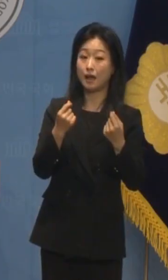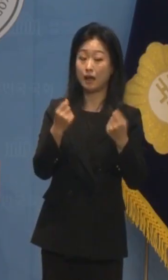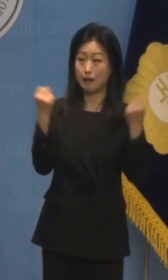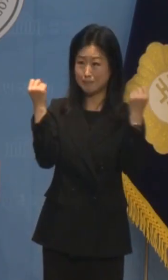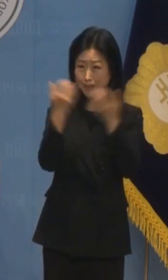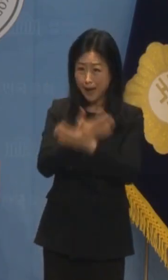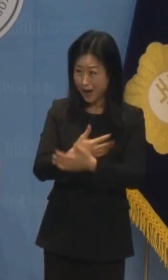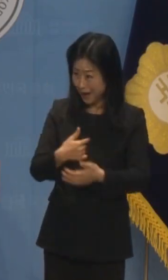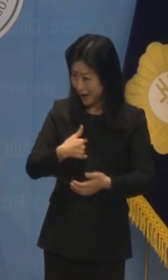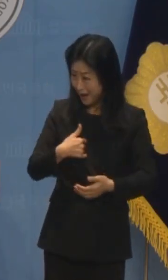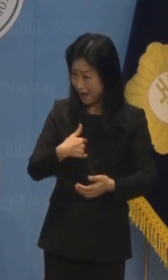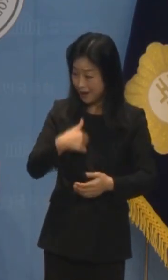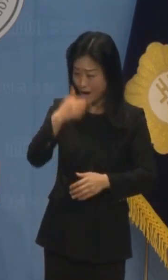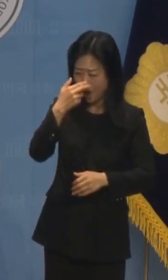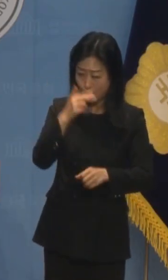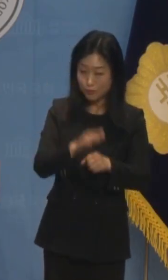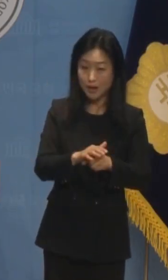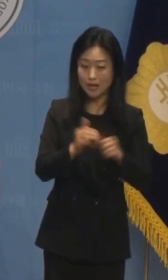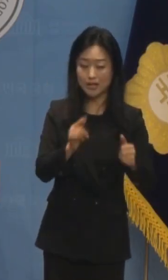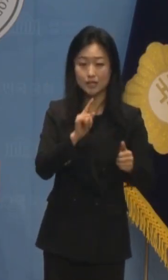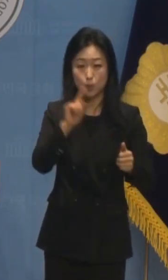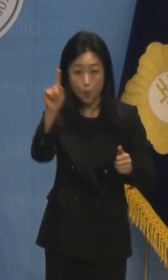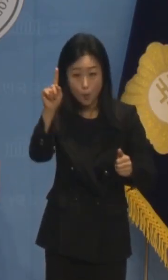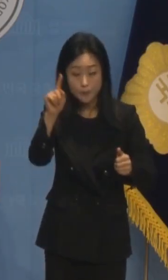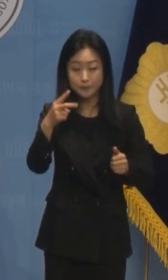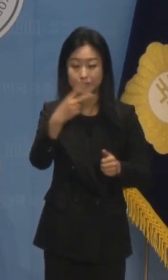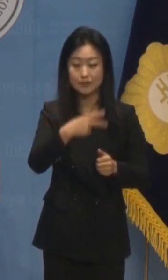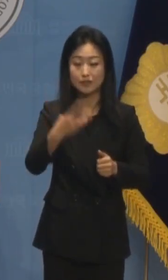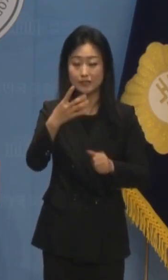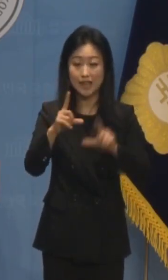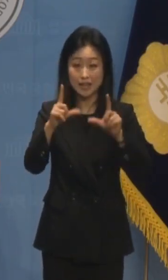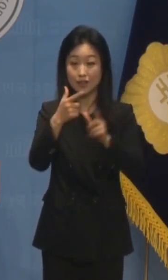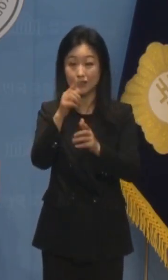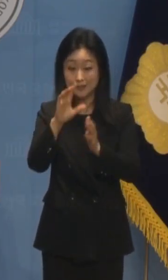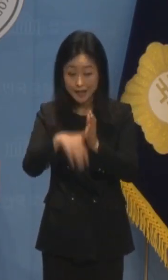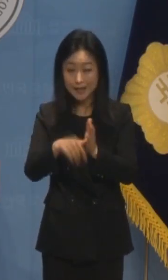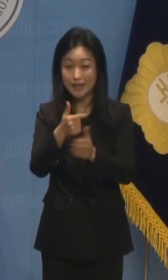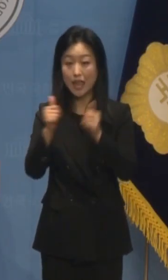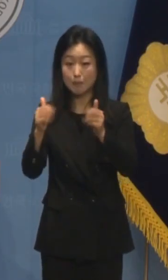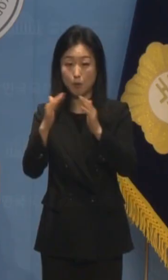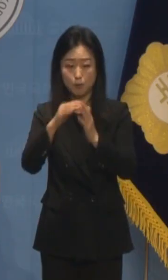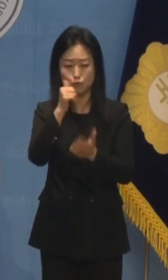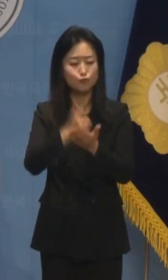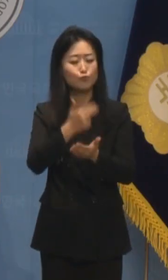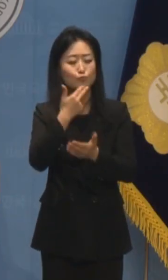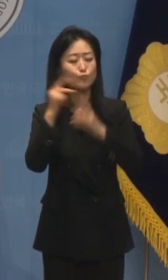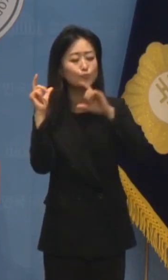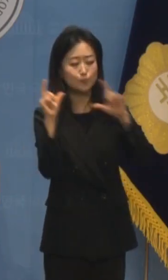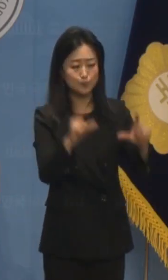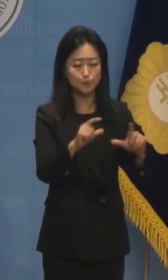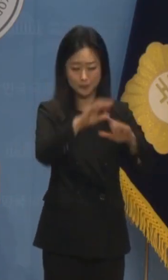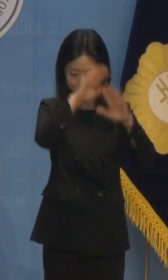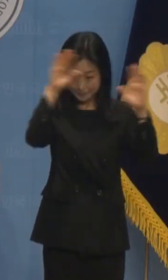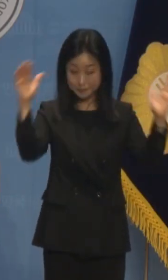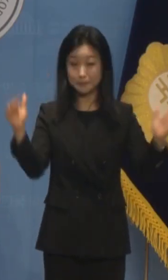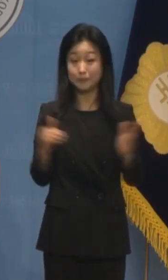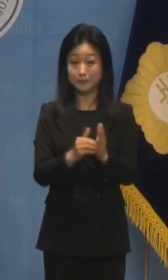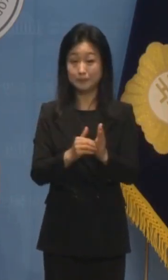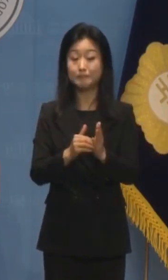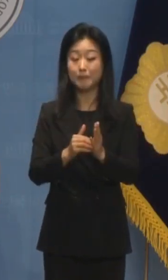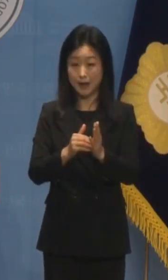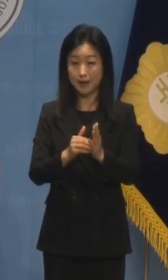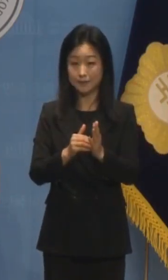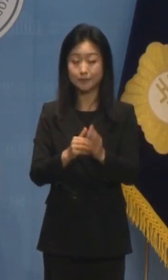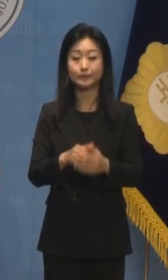의해 기소됐고 2004년 대법원 유죄 확정 판결로 사건은 마무리됐습니다.